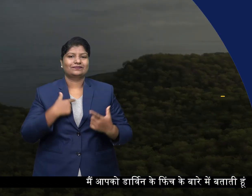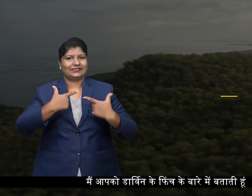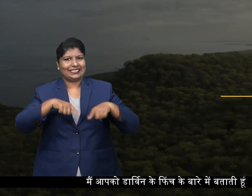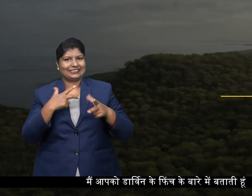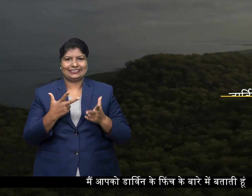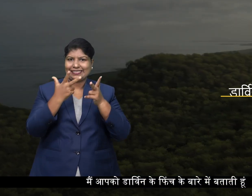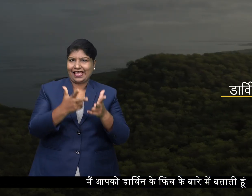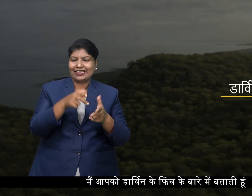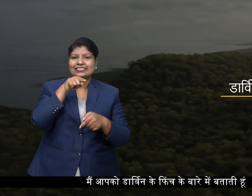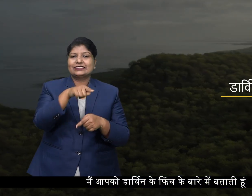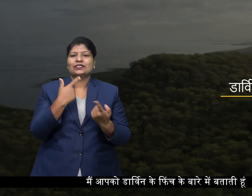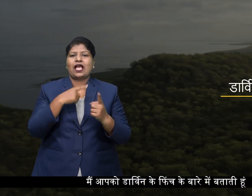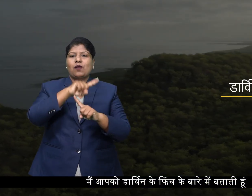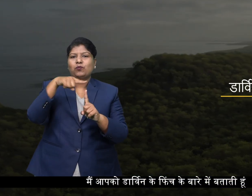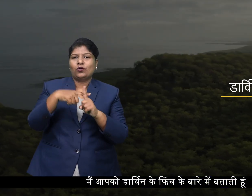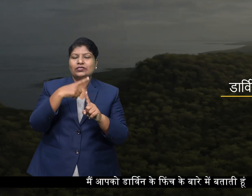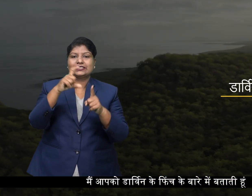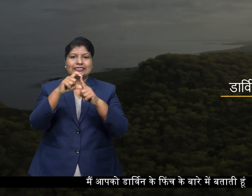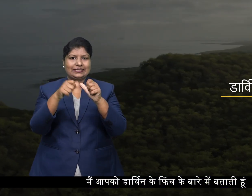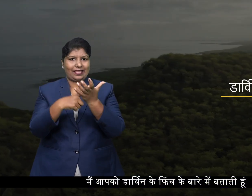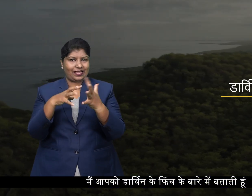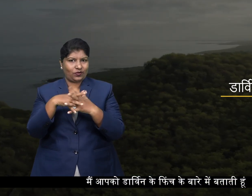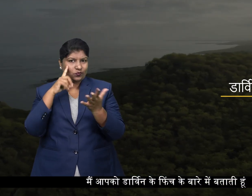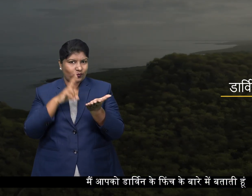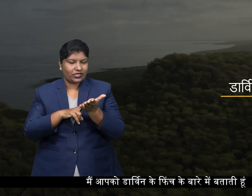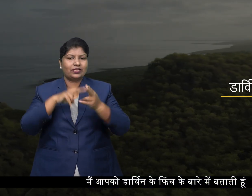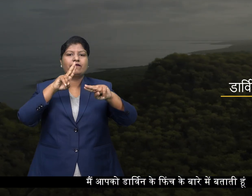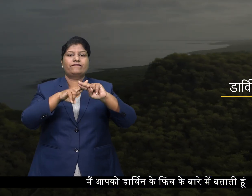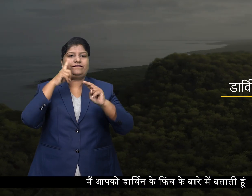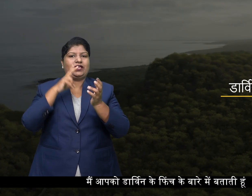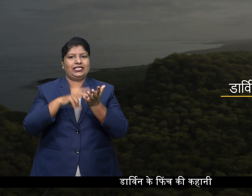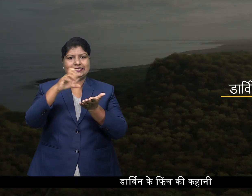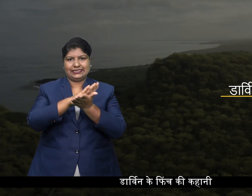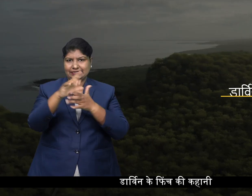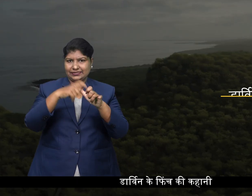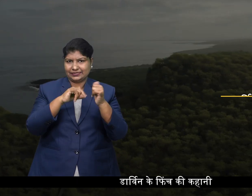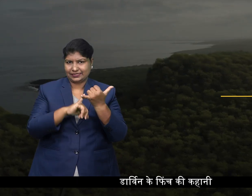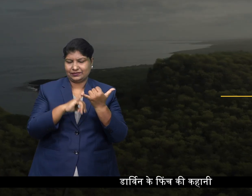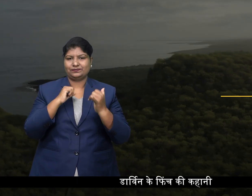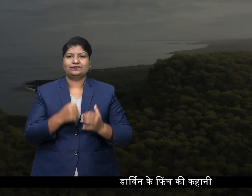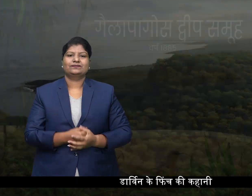मैं आपको डार्विन के फ्रिंज के बारे में बताती हूँ। डार्विन के फ्रिंज की कहानी